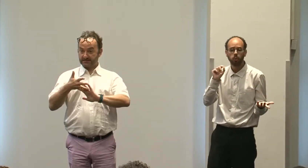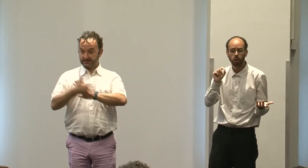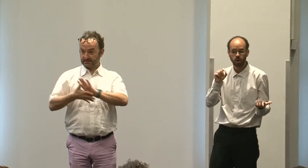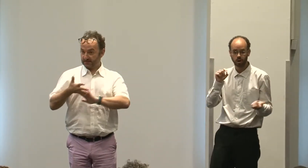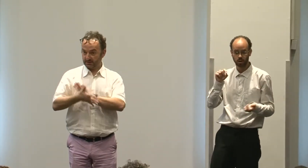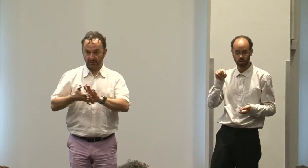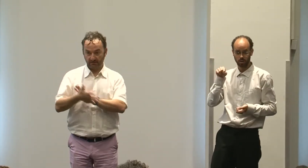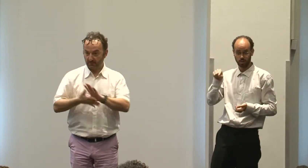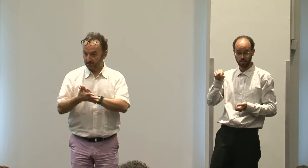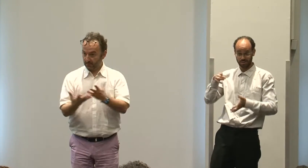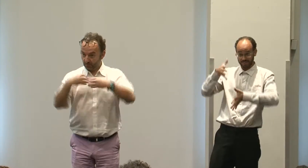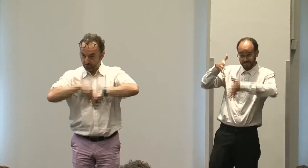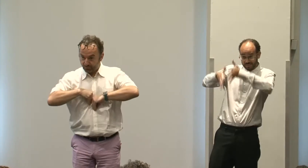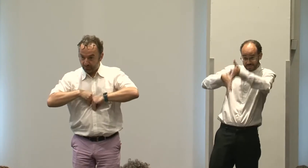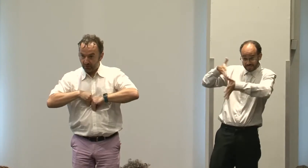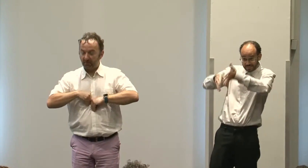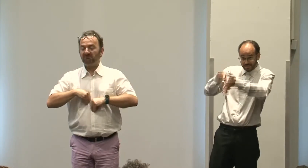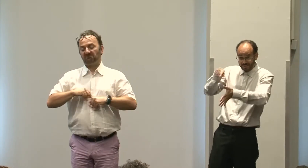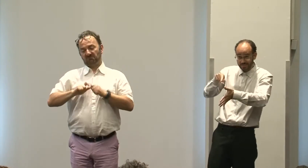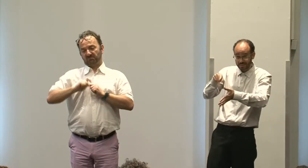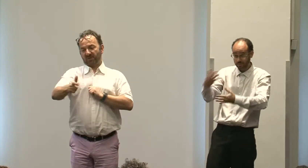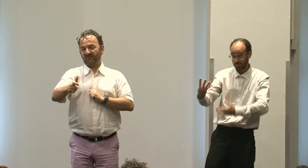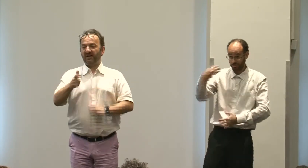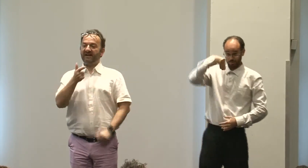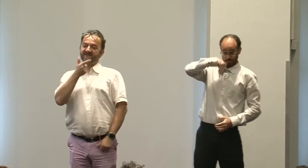O que é natural.